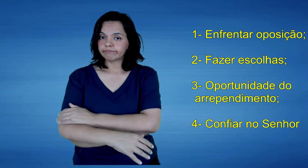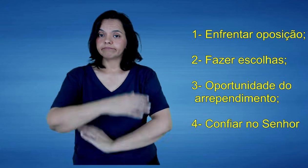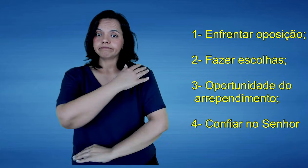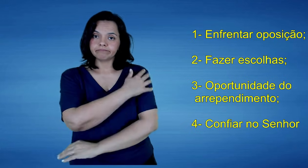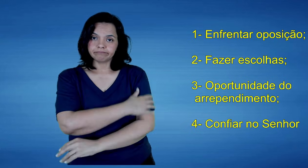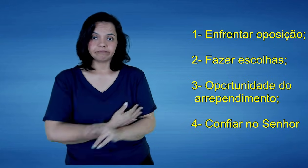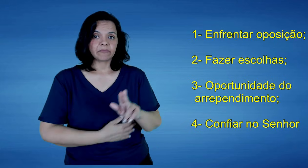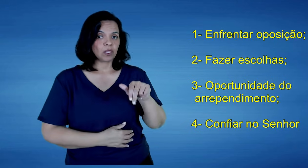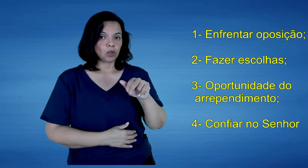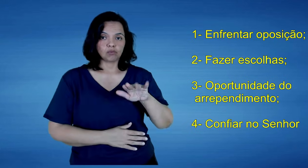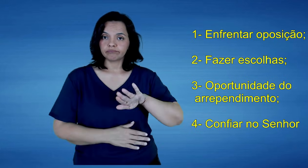nudez.